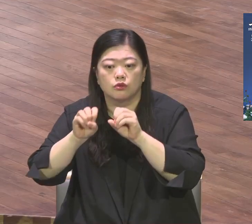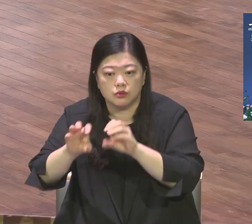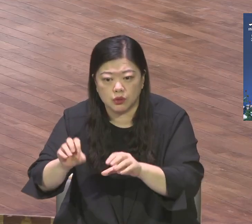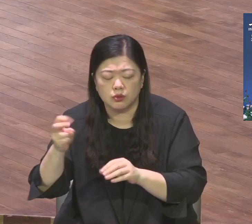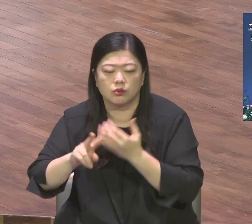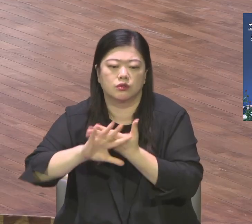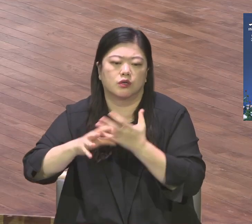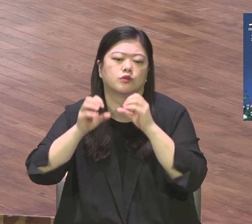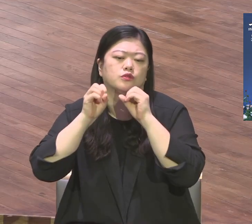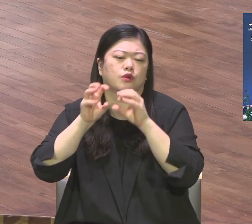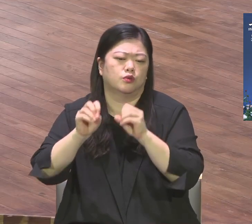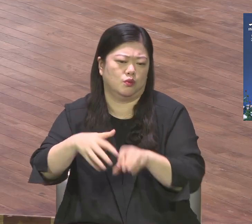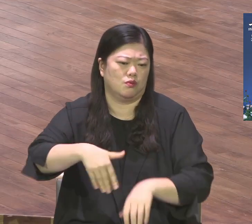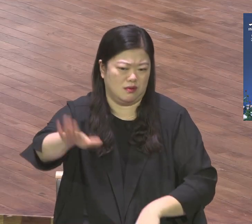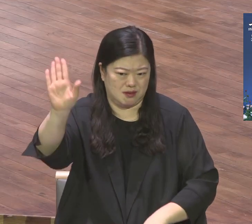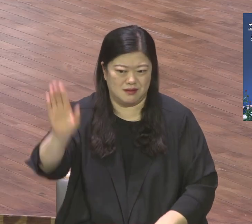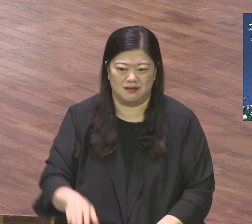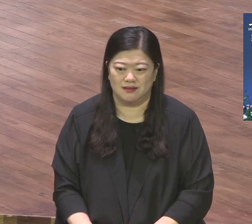성도끼리는 사귐이라.